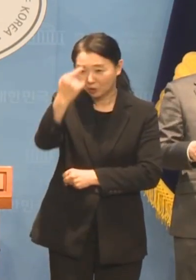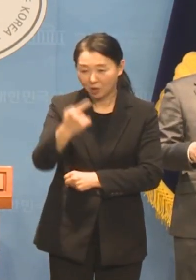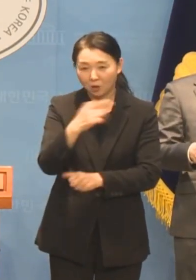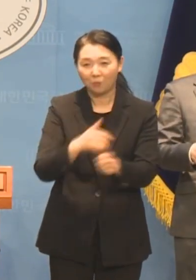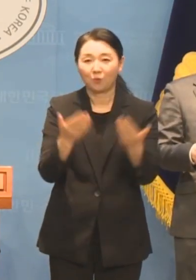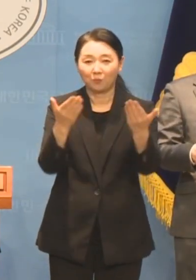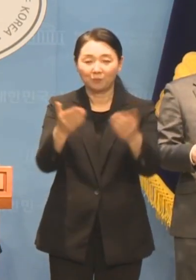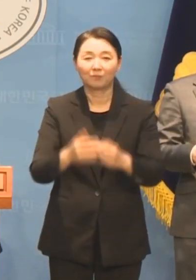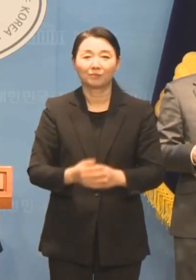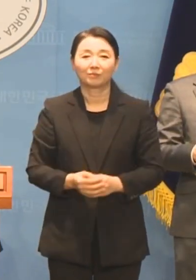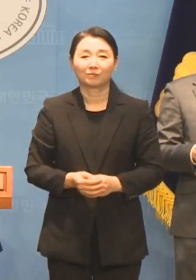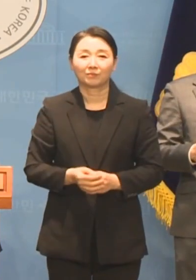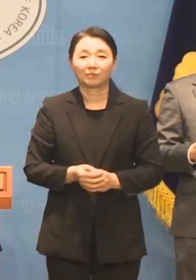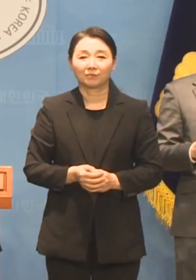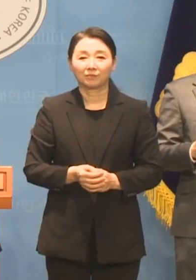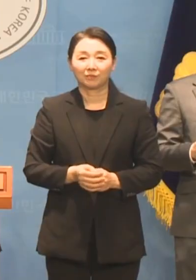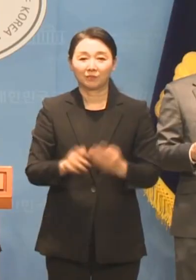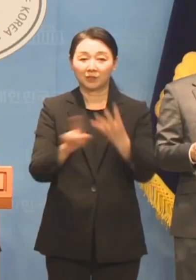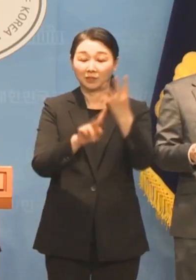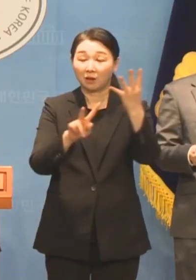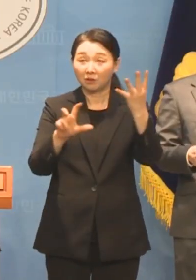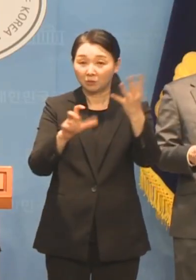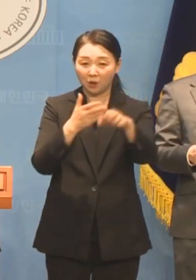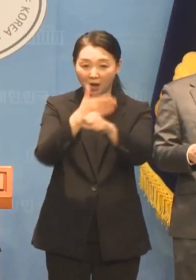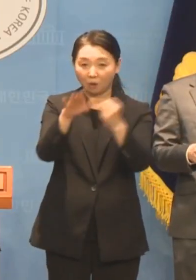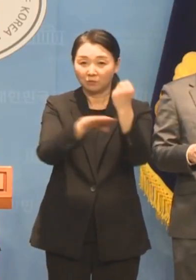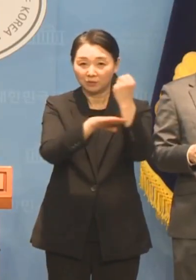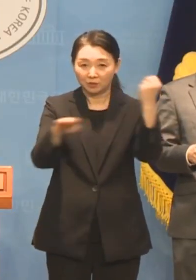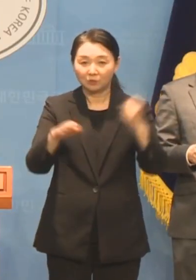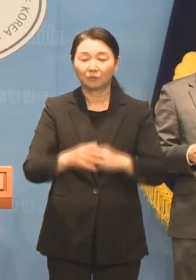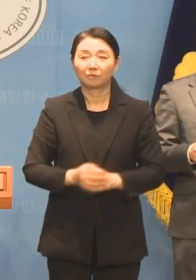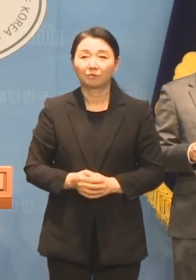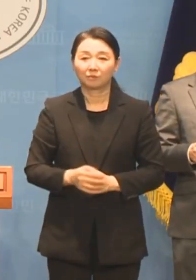보고드리겠습니다. 4월 25일 9시 기준으로